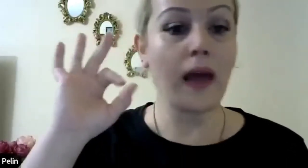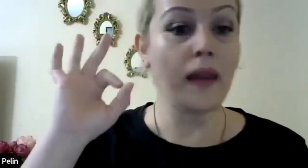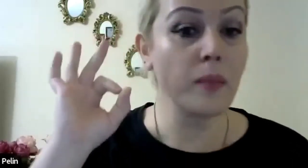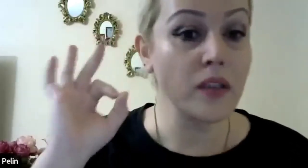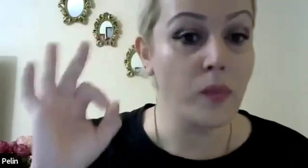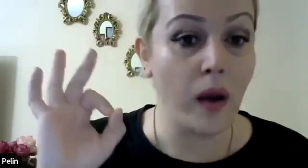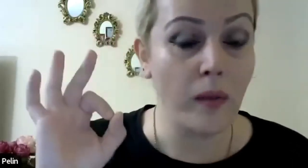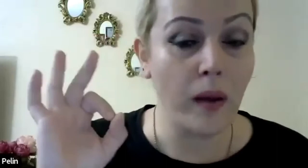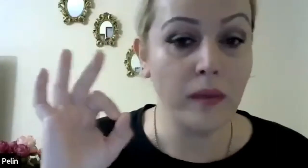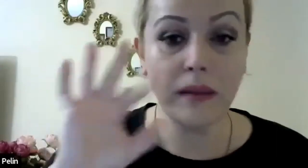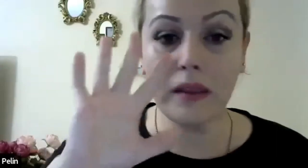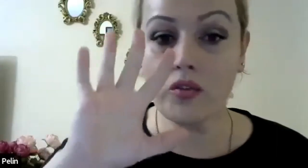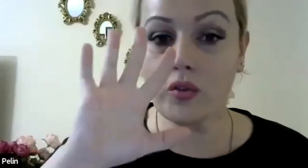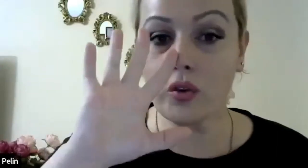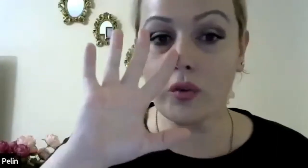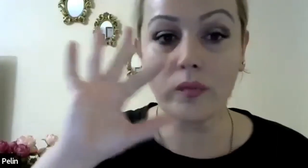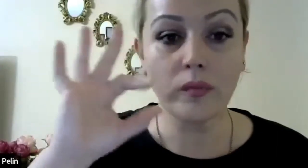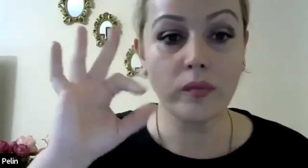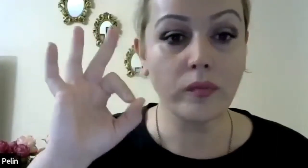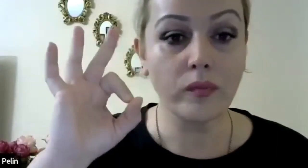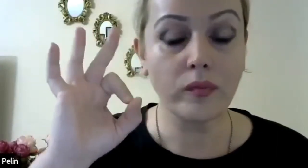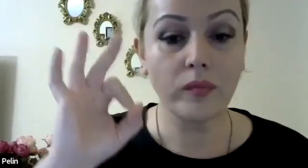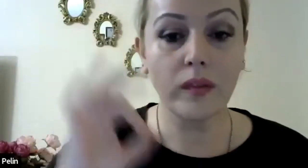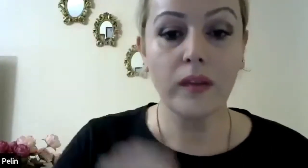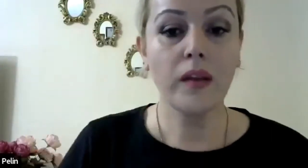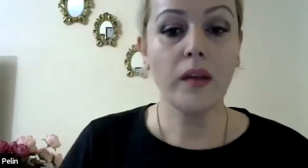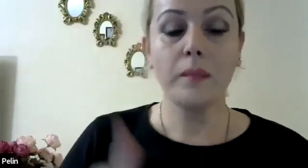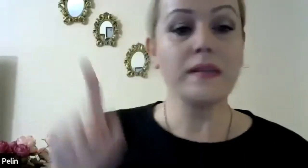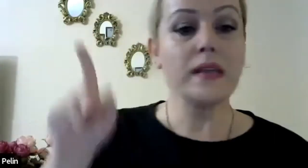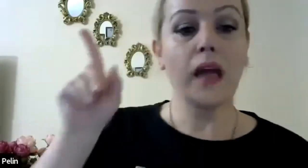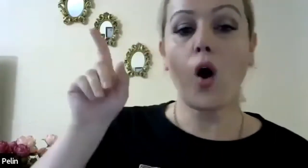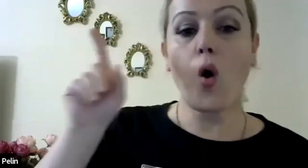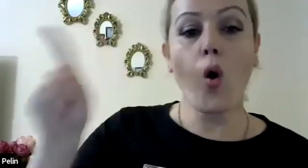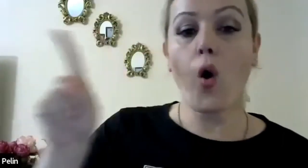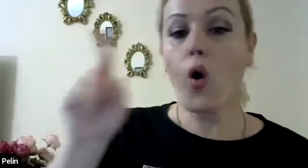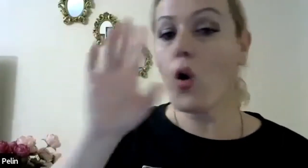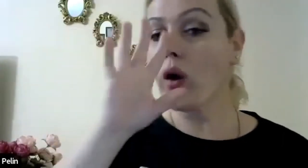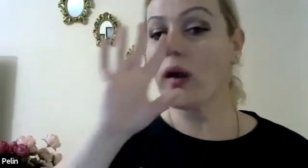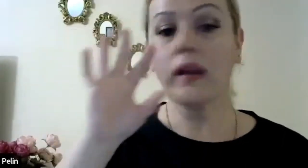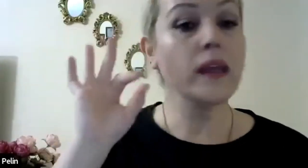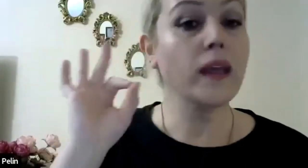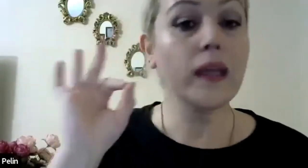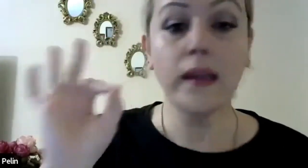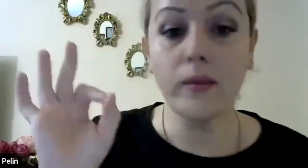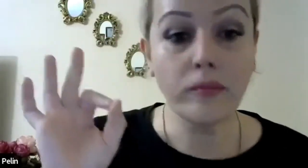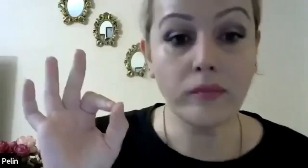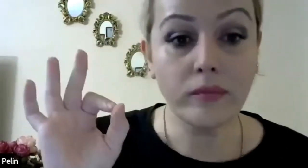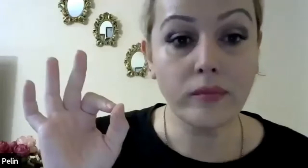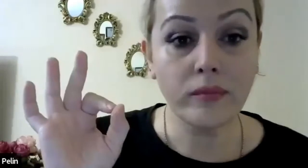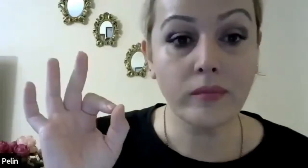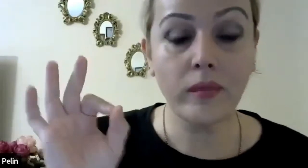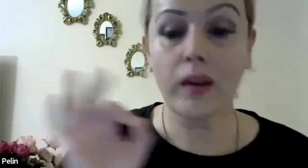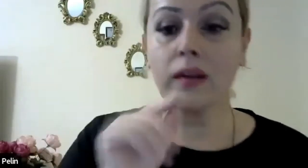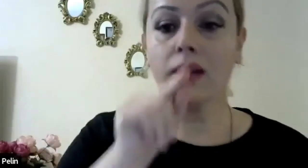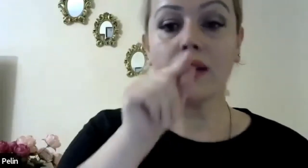de baş parmağımla birleştiriyorum. Mesela o kim?